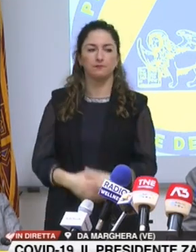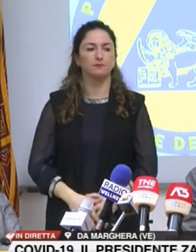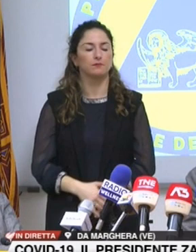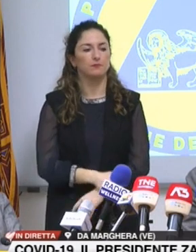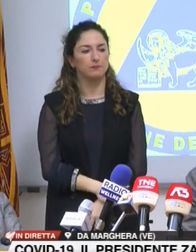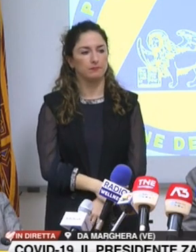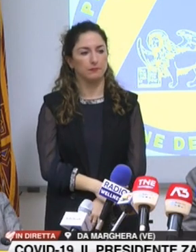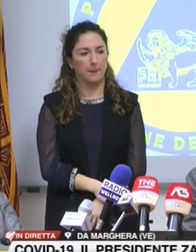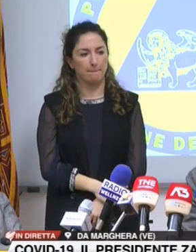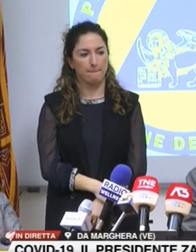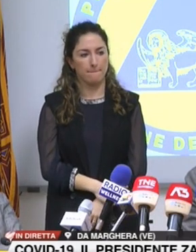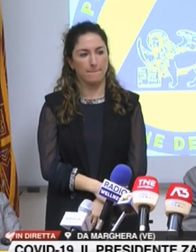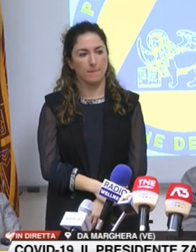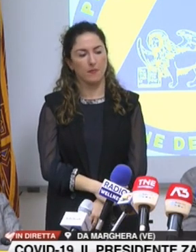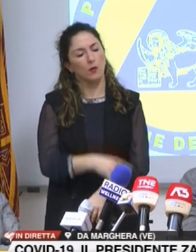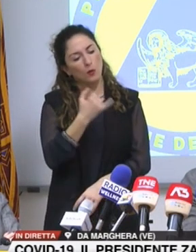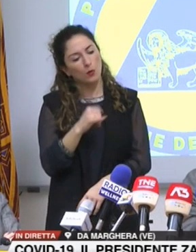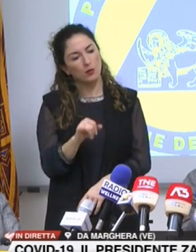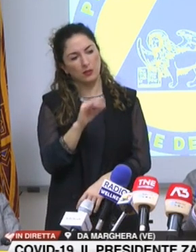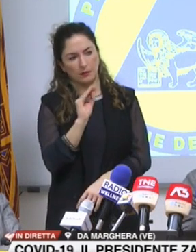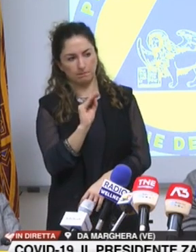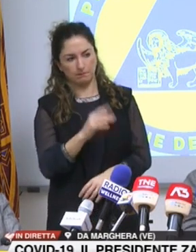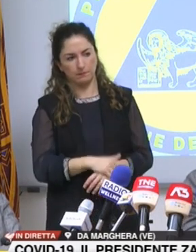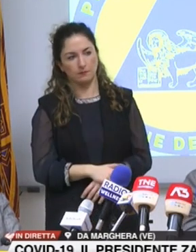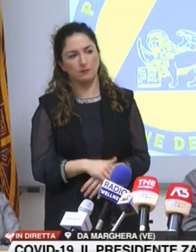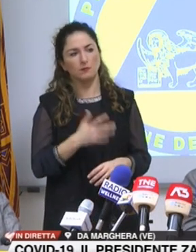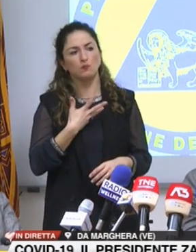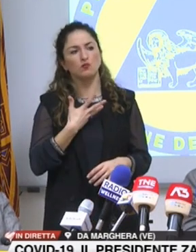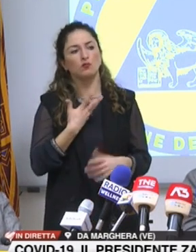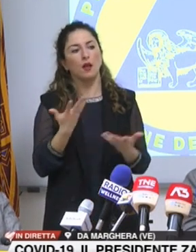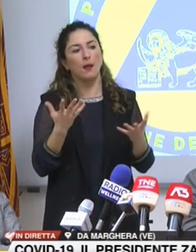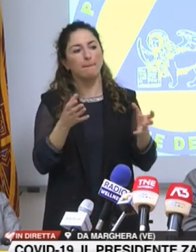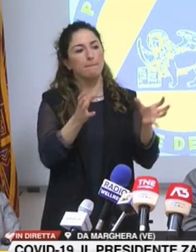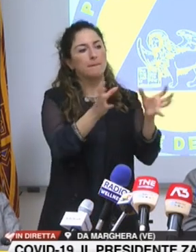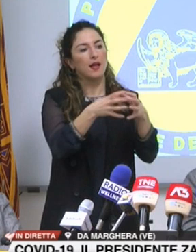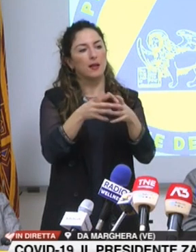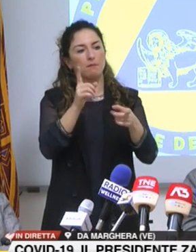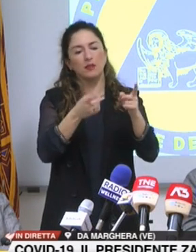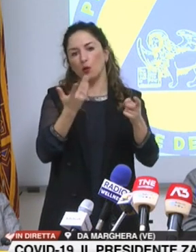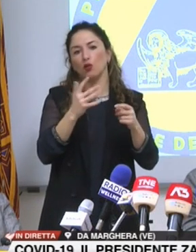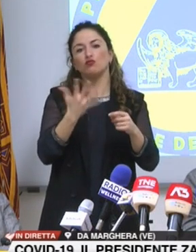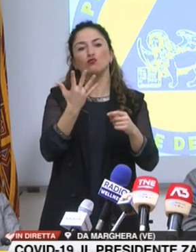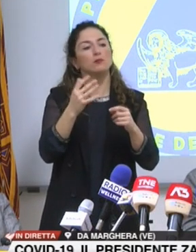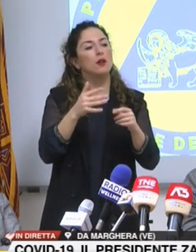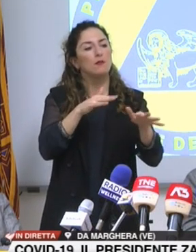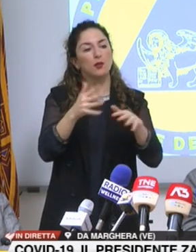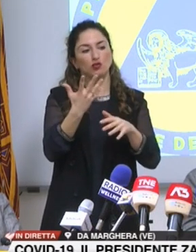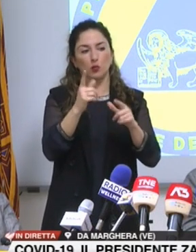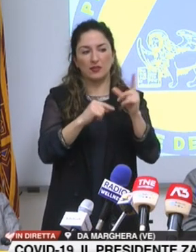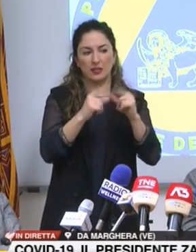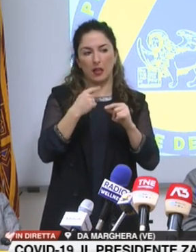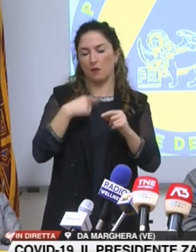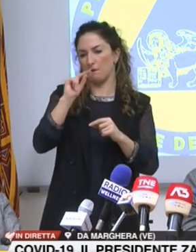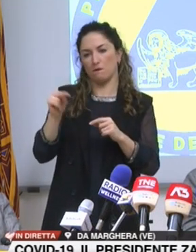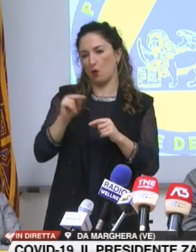Soltanto una puntualizzazione. Siccome ci sono forze politiche, ad esempio il Movimento 5 Stelle ha detto noi non lo voteremo perché